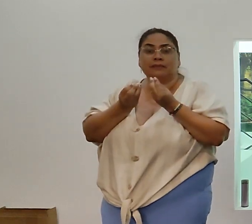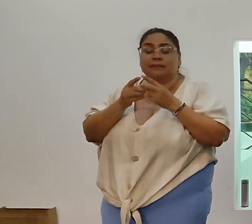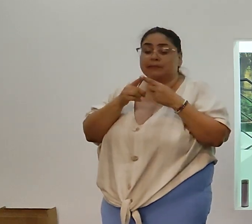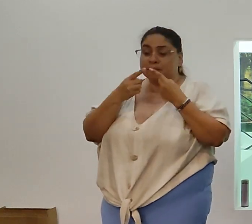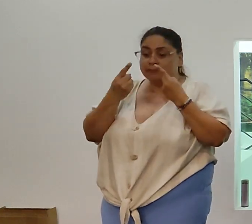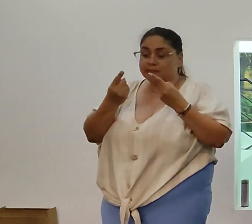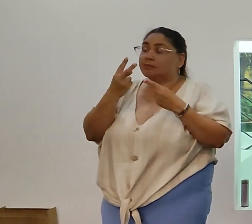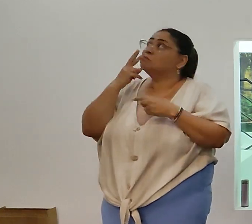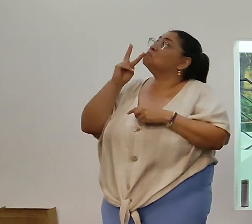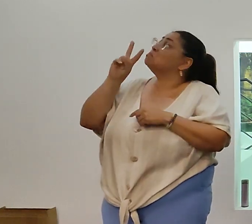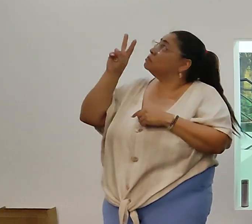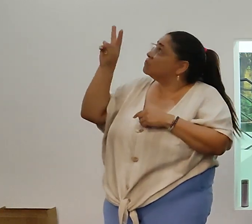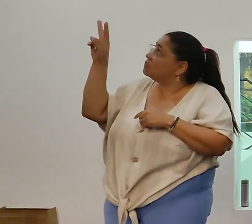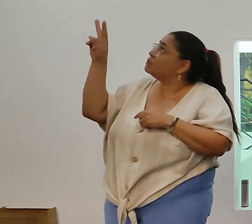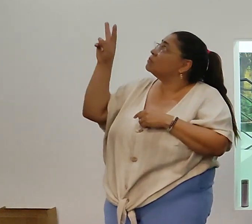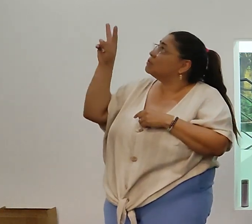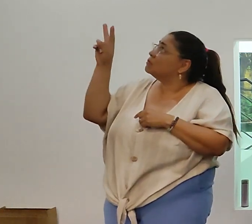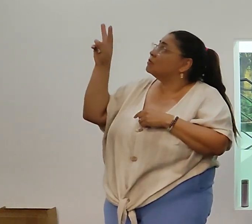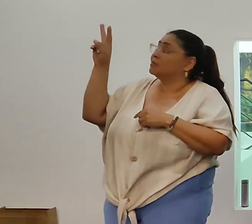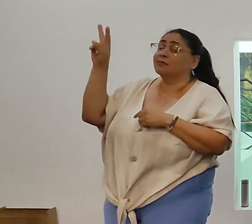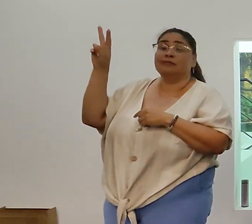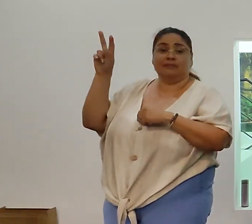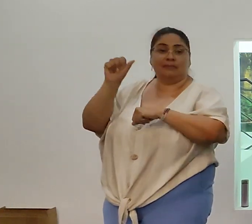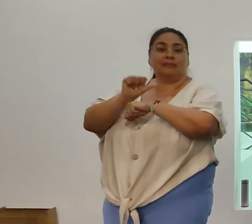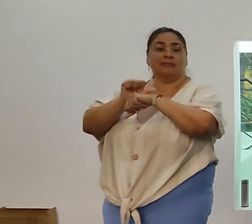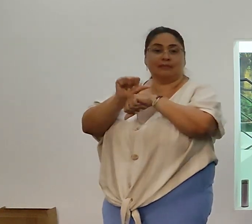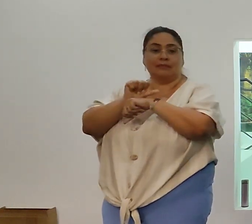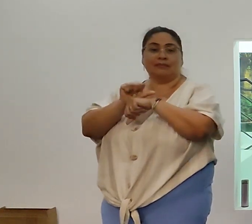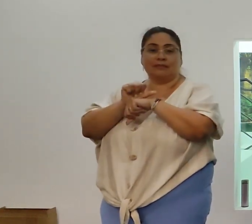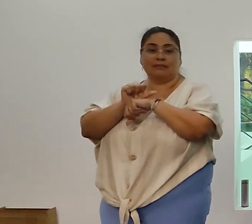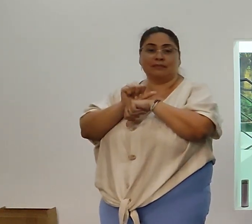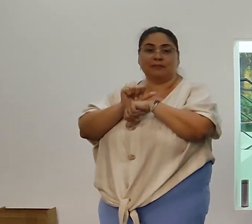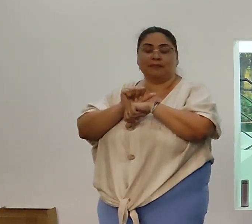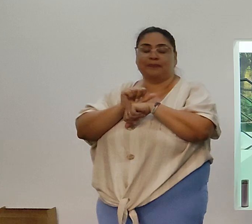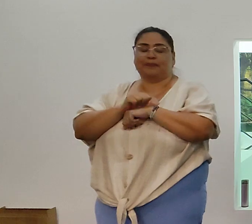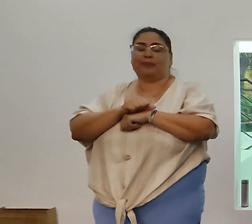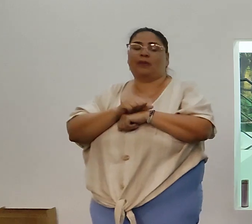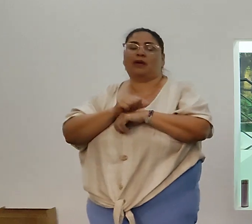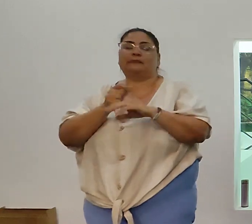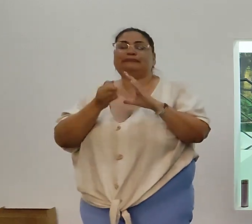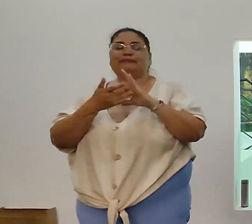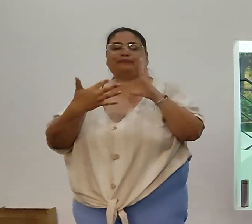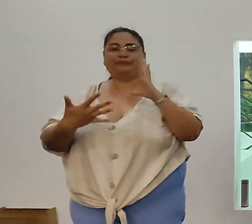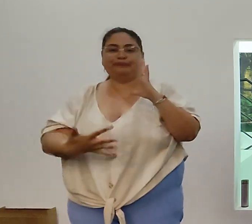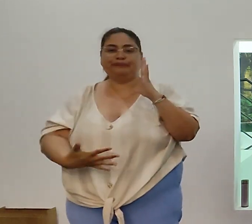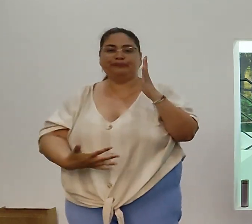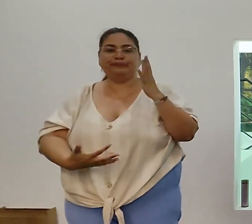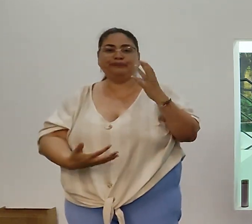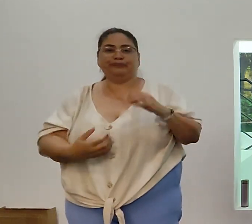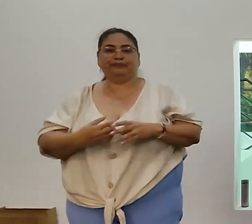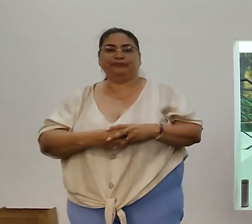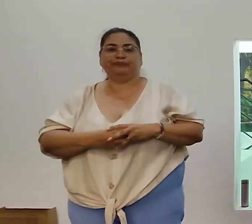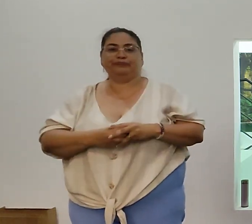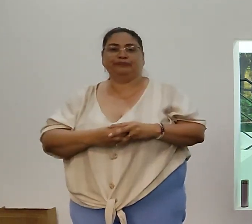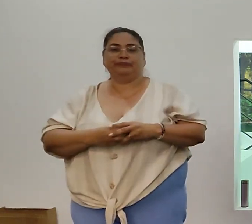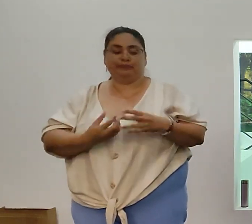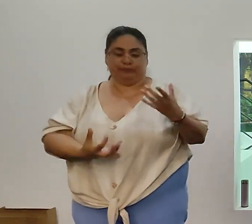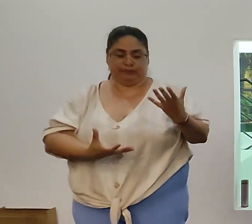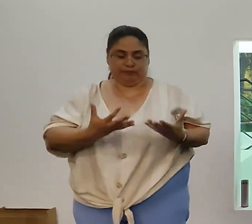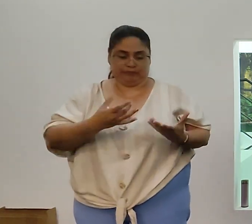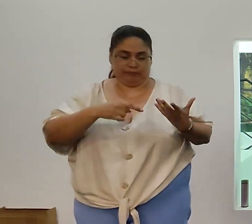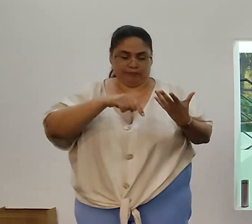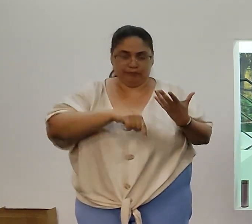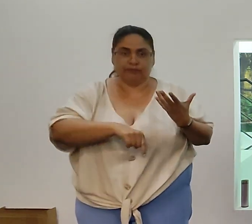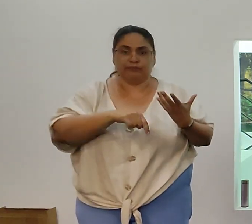Então ele reconheceu ele e diz o seguinte: a segunda característica é que não haverá trégua no inferno,